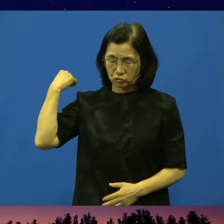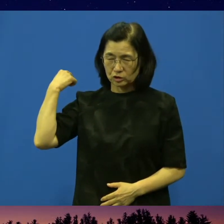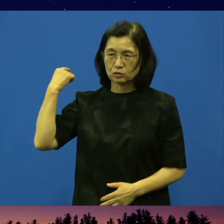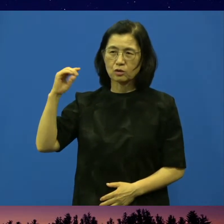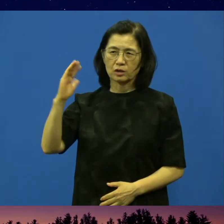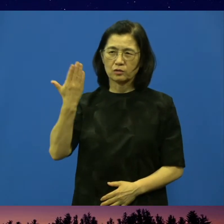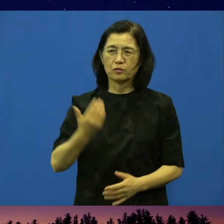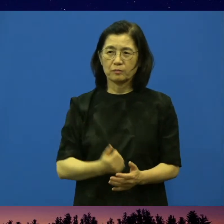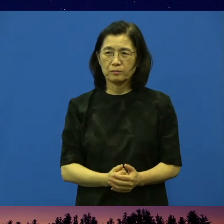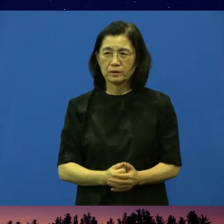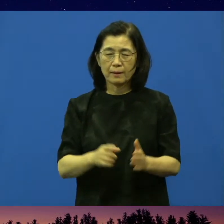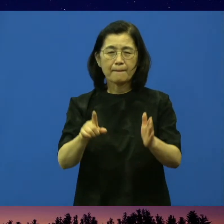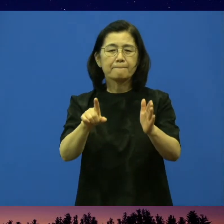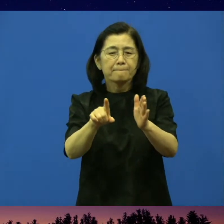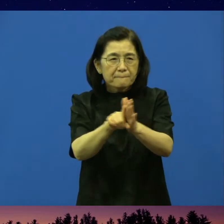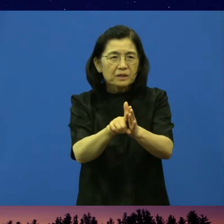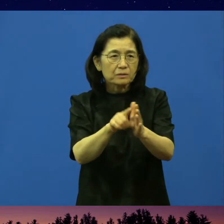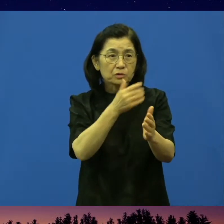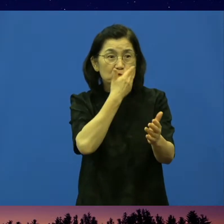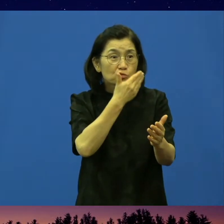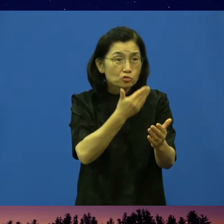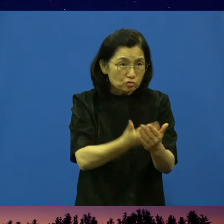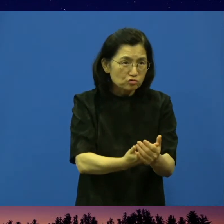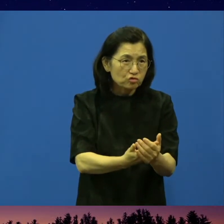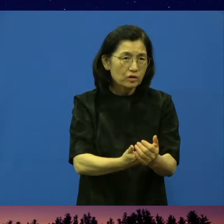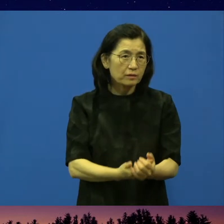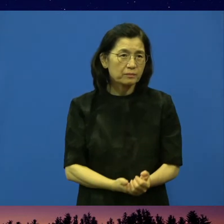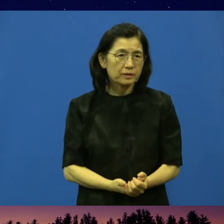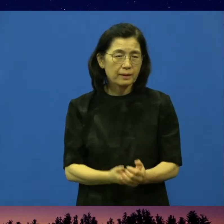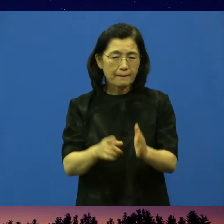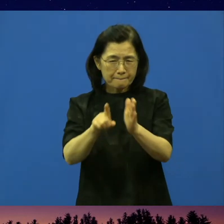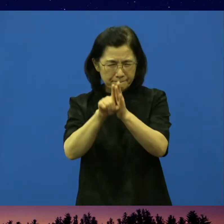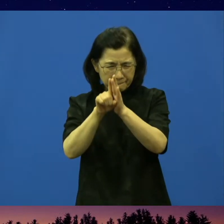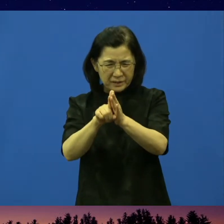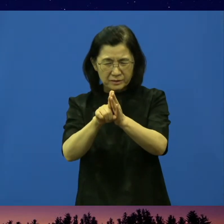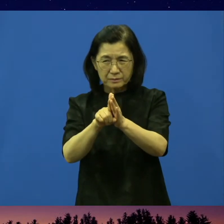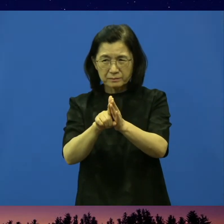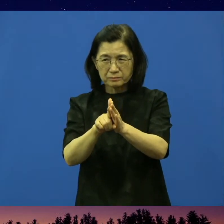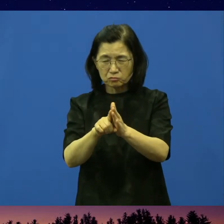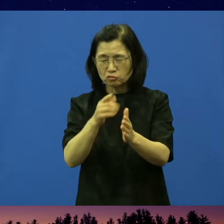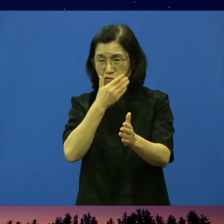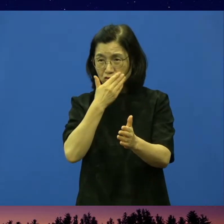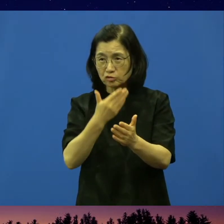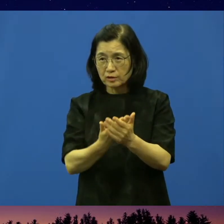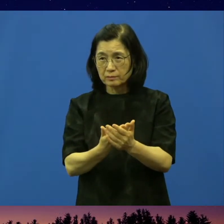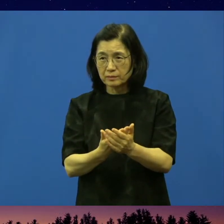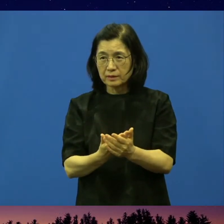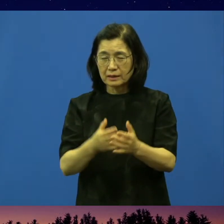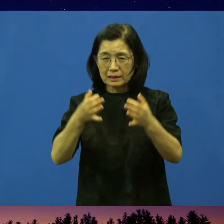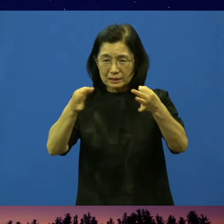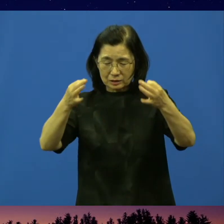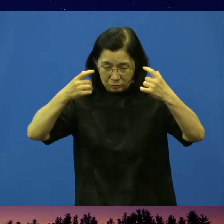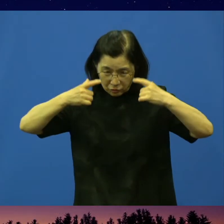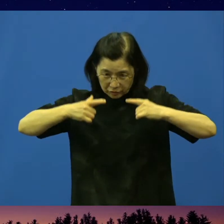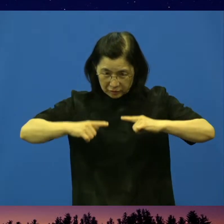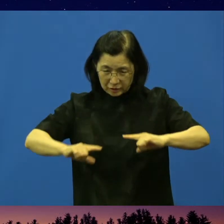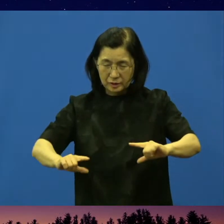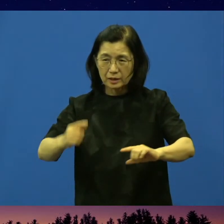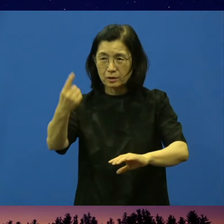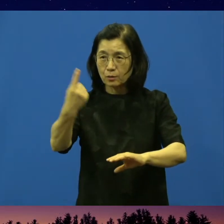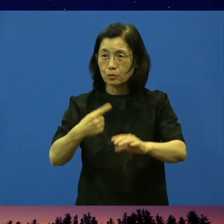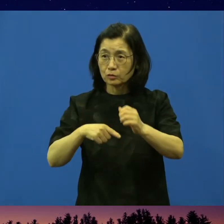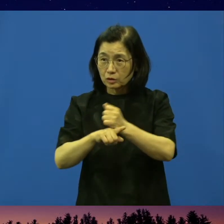그래서 믿음이 중요한 거지. 믿음이 중요해요. 철학에 나와서 우리가 할 게 뭘까요, 여러분?